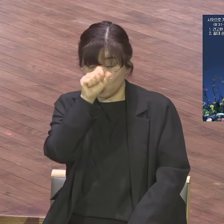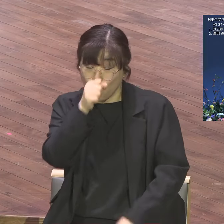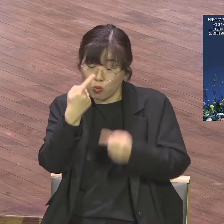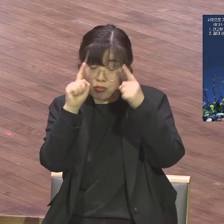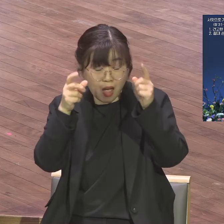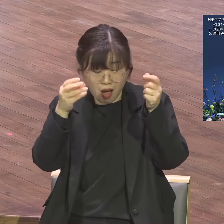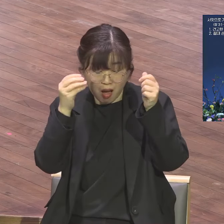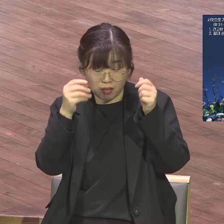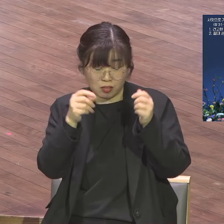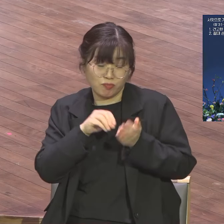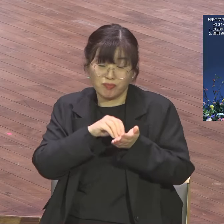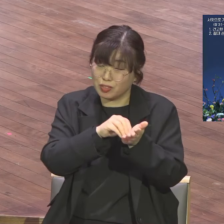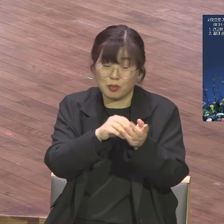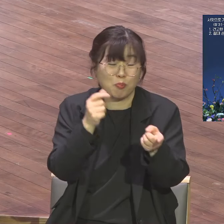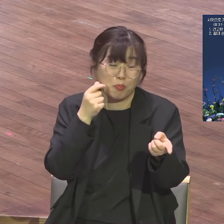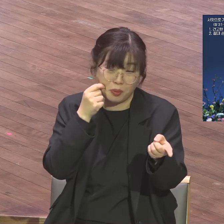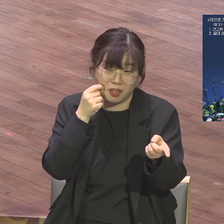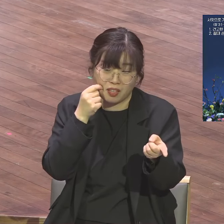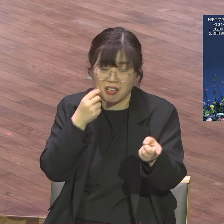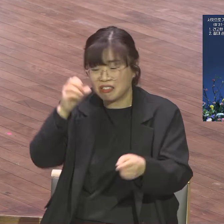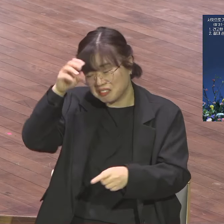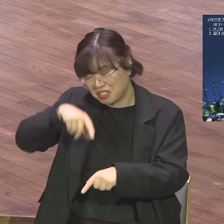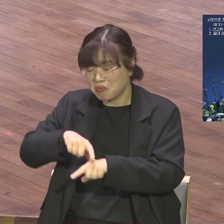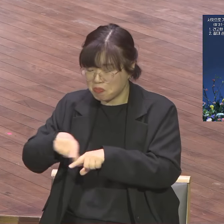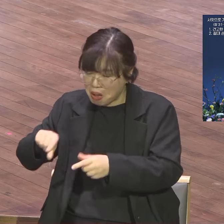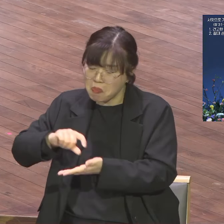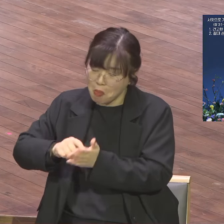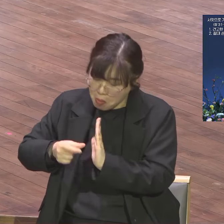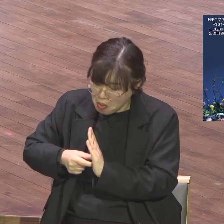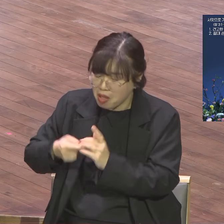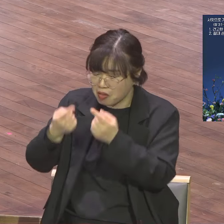그래서 나는 내세울 게 없어요.